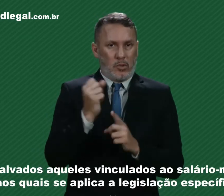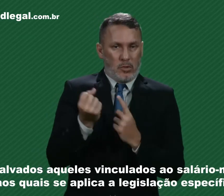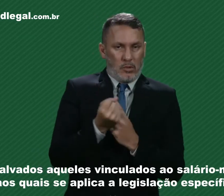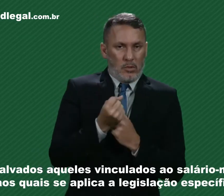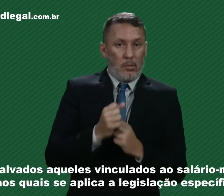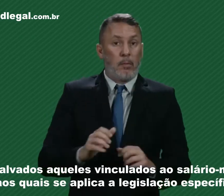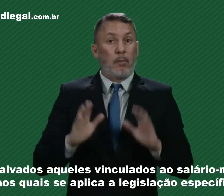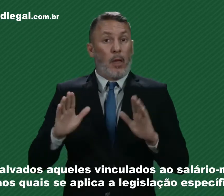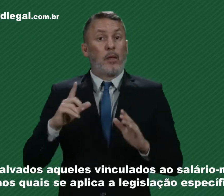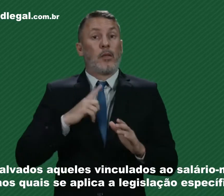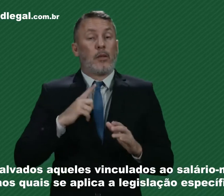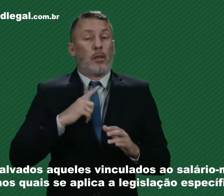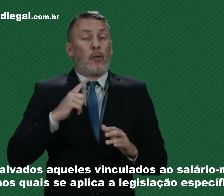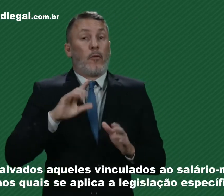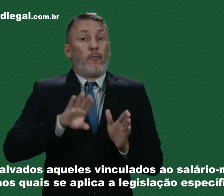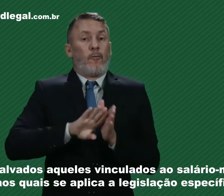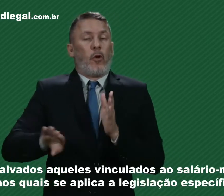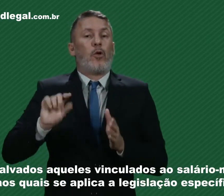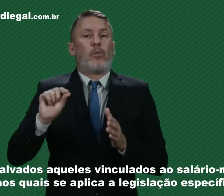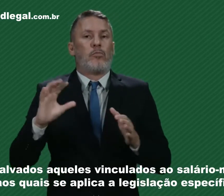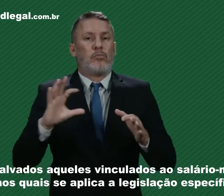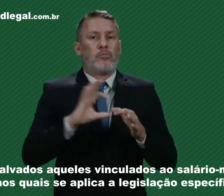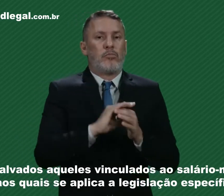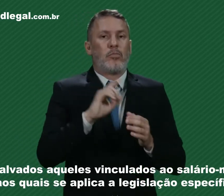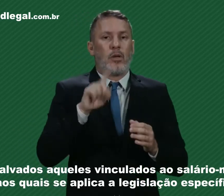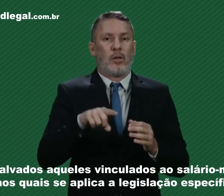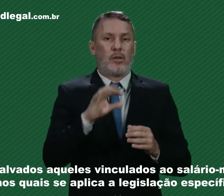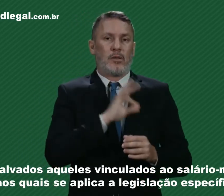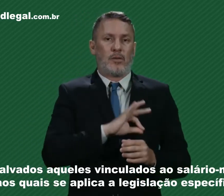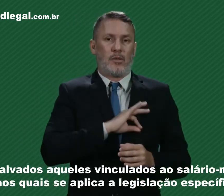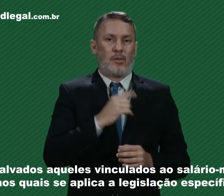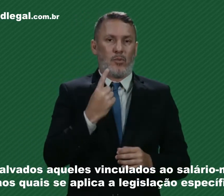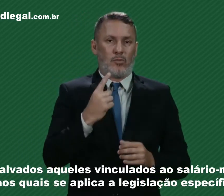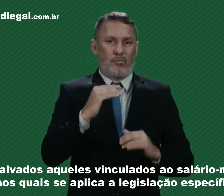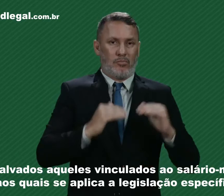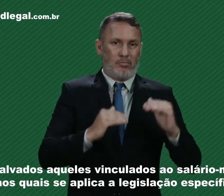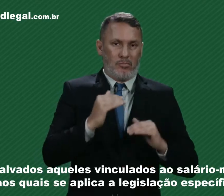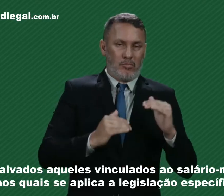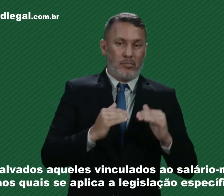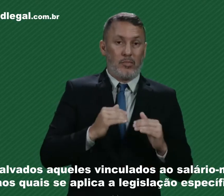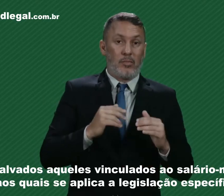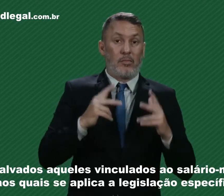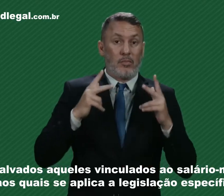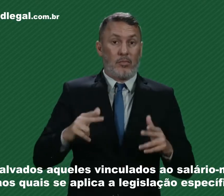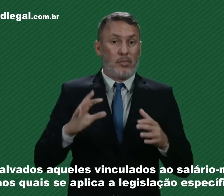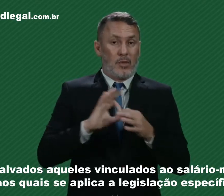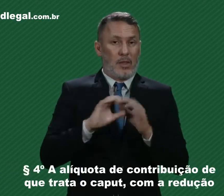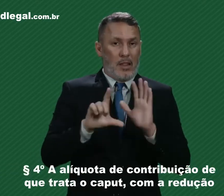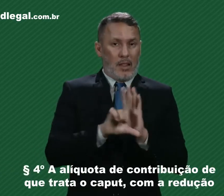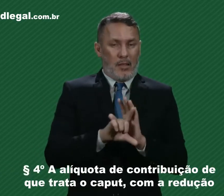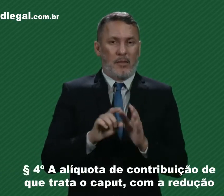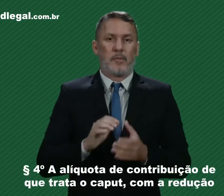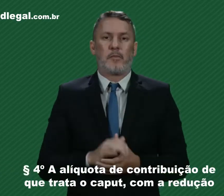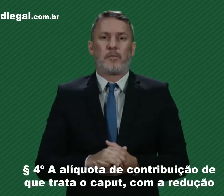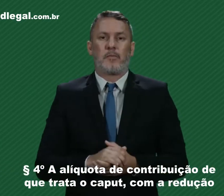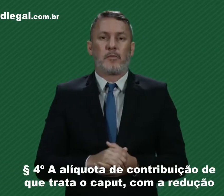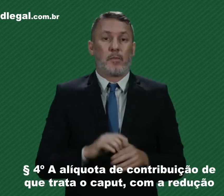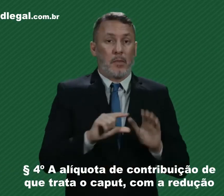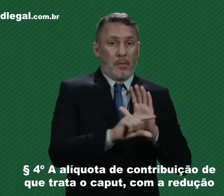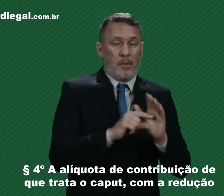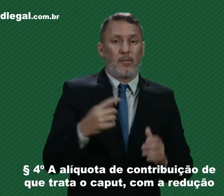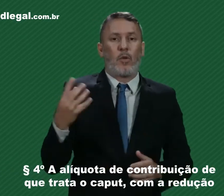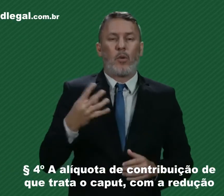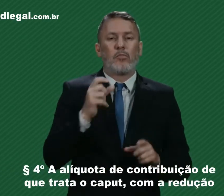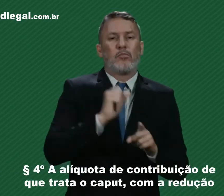ressalvados aqueles vinculados ao salário mínimo, aos quais se aplica a legislação específica. Parágrafo 4º.